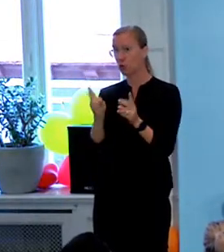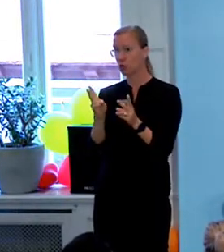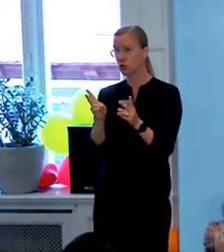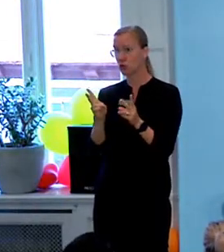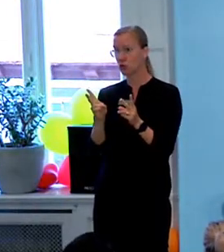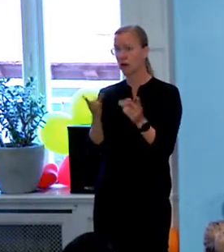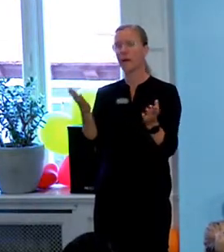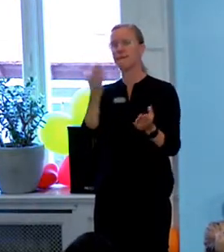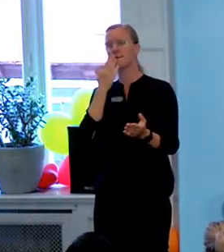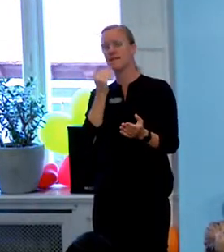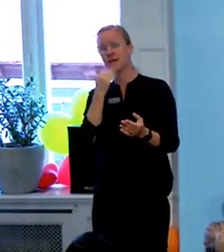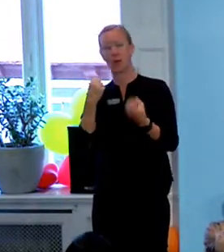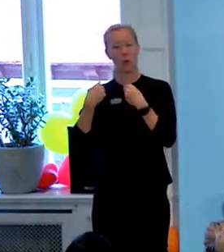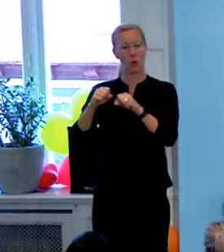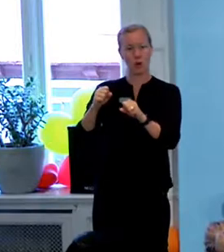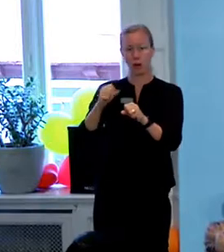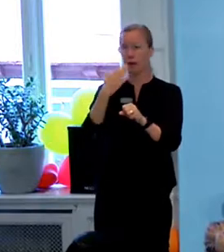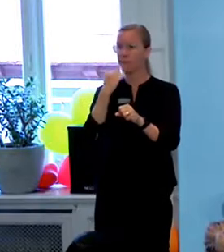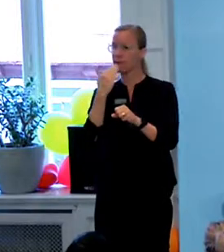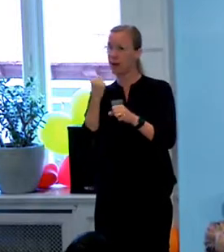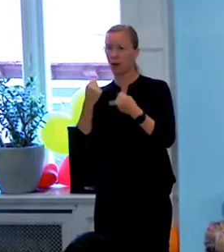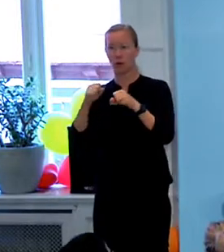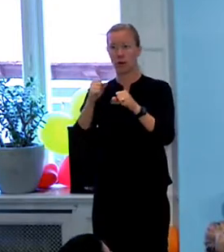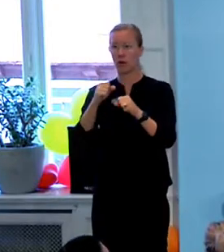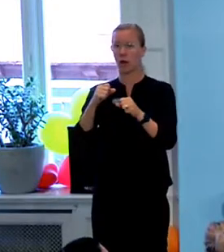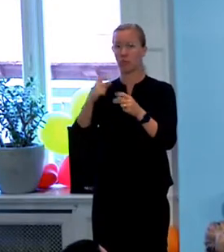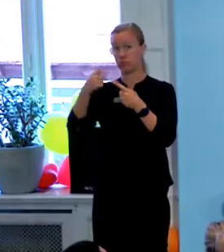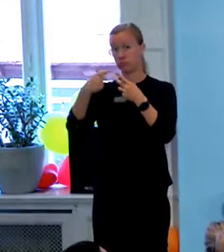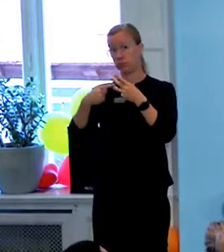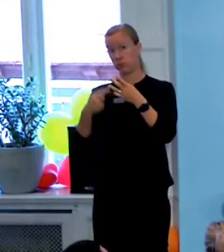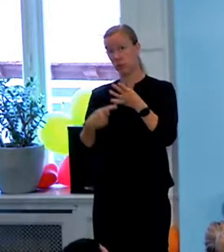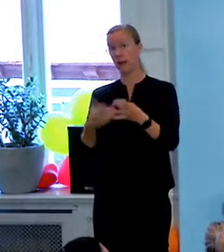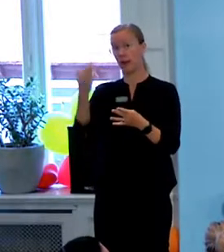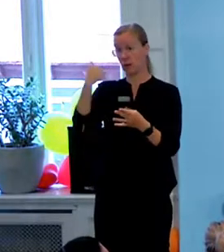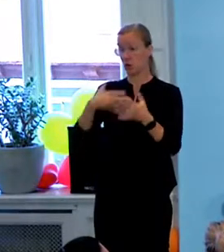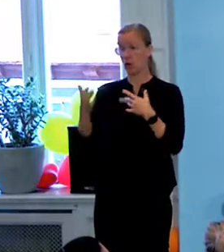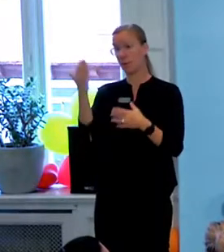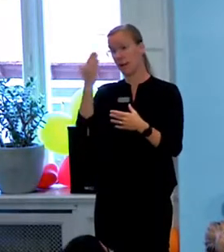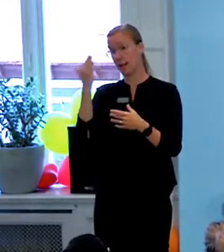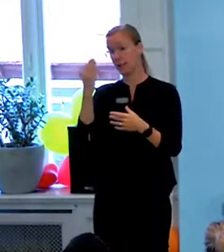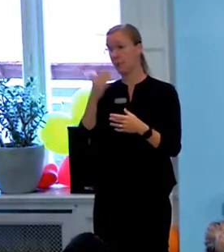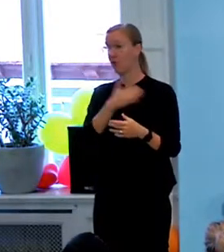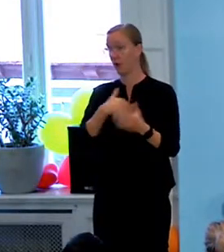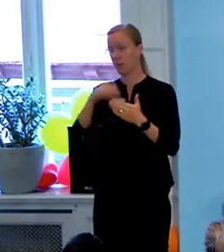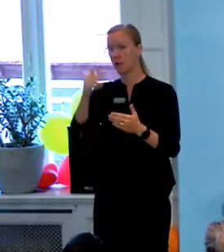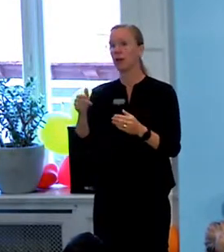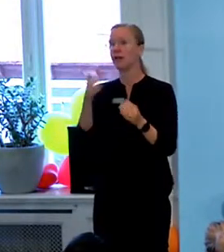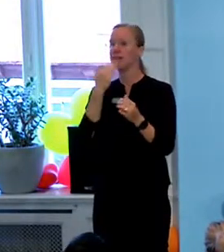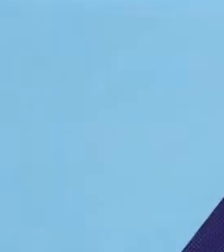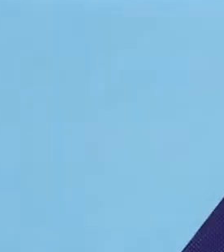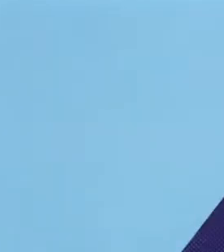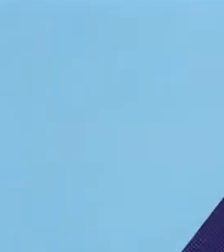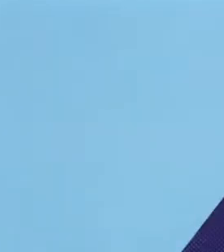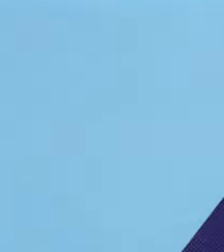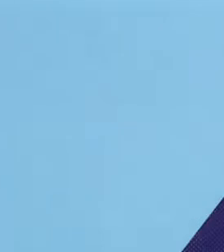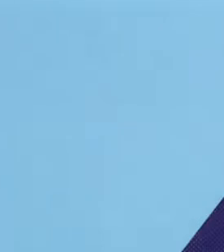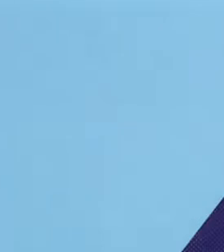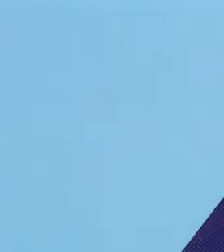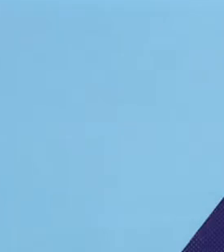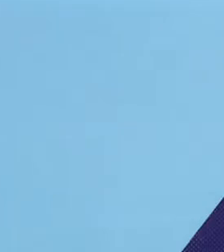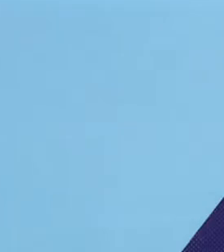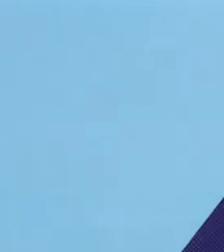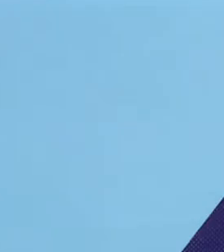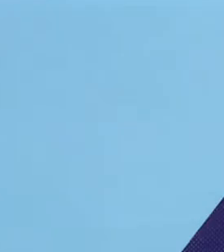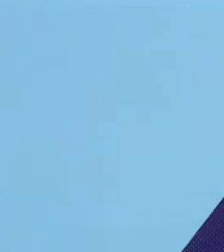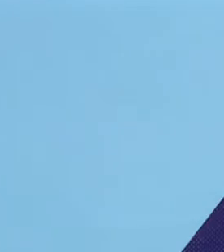liksom, vilken åtgärd av dem jag räknat upp, och det finns ännu fler åtgärder som man kan läsa på regeringens hemsida om, vilken är mest effektiv? Nej, jag tror inte man kan säga det.